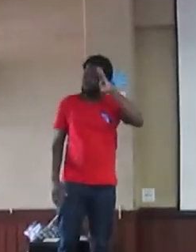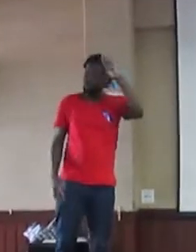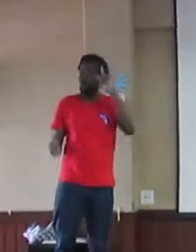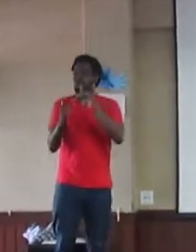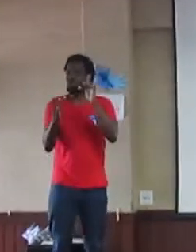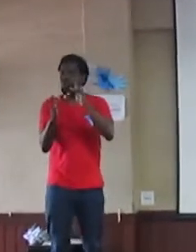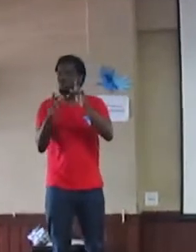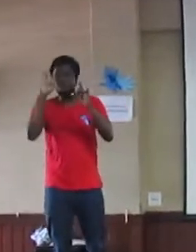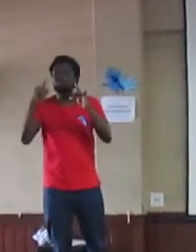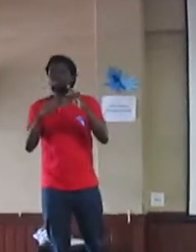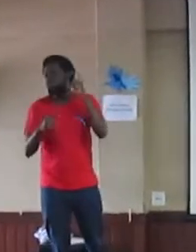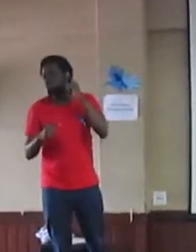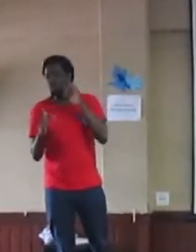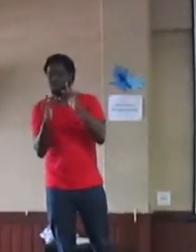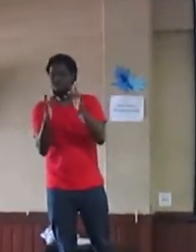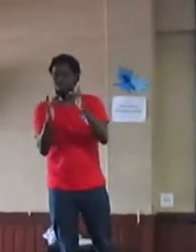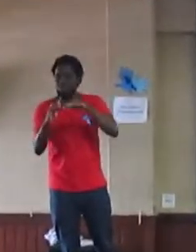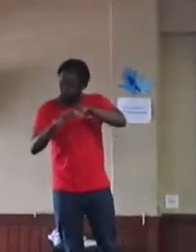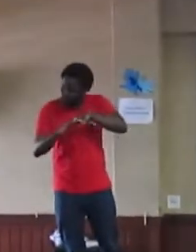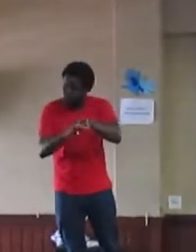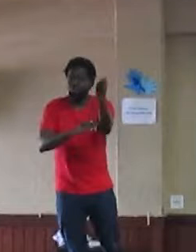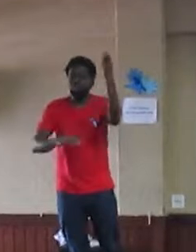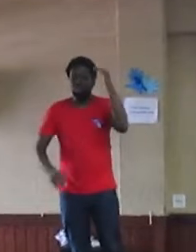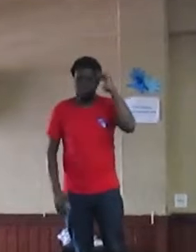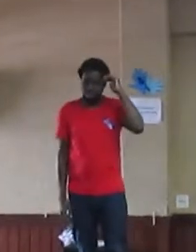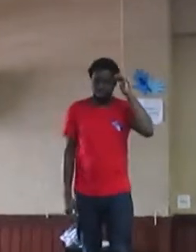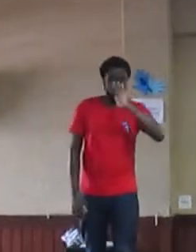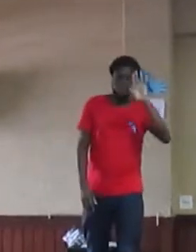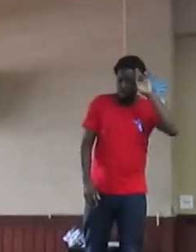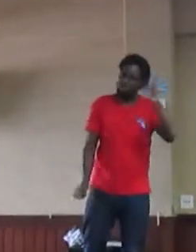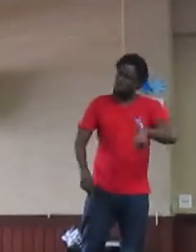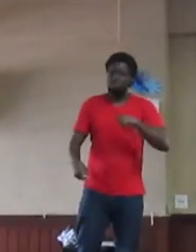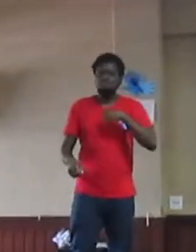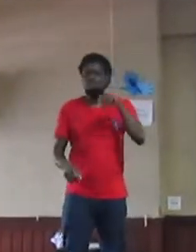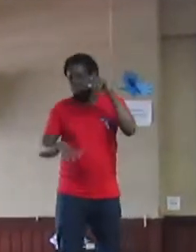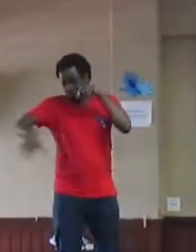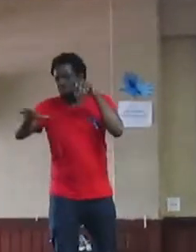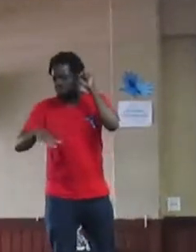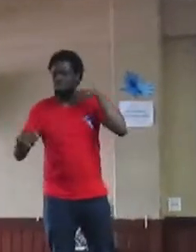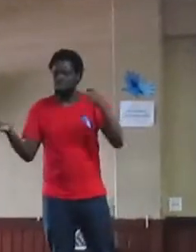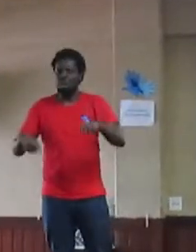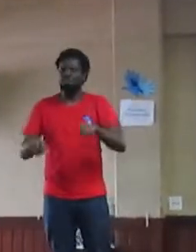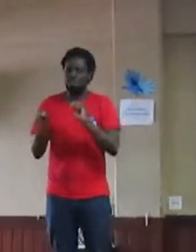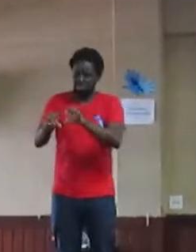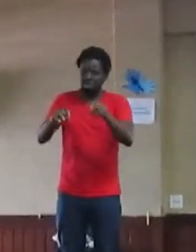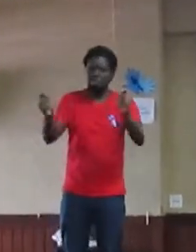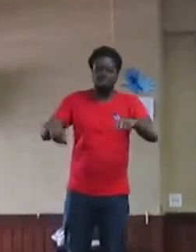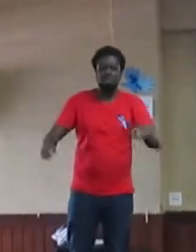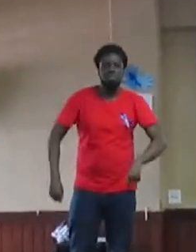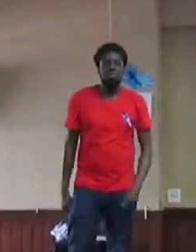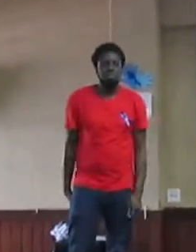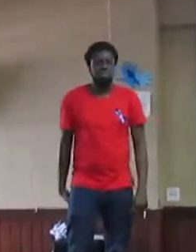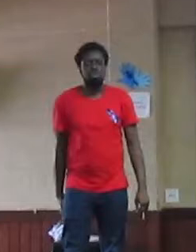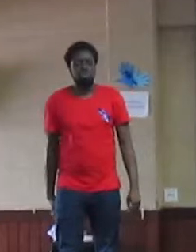Então, vai depender muito do professor. Mas, quando o aluno tem contato com o surdo e aprende a língua de sinais, se torna bem melhor.